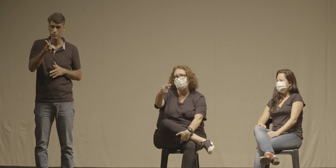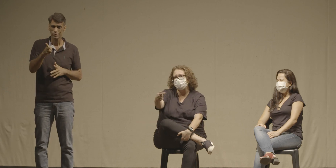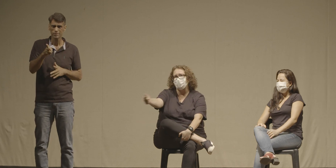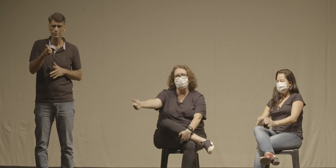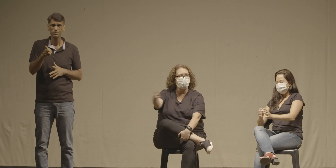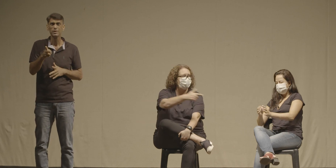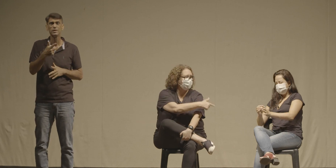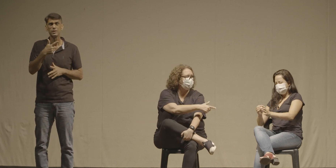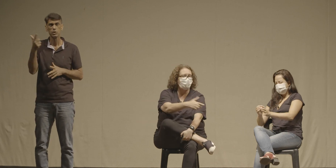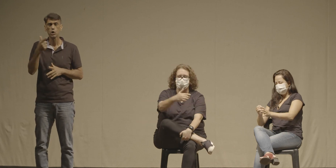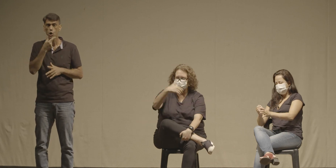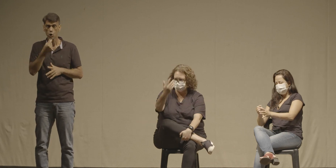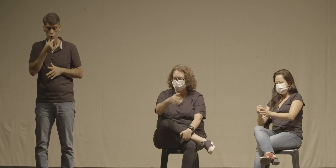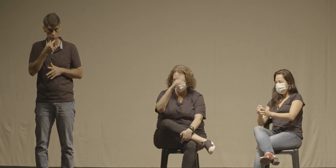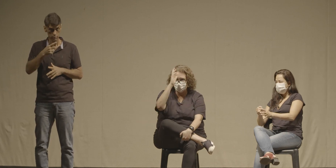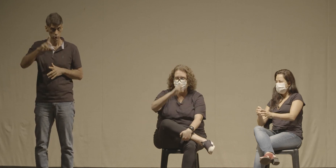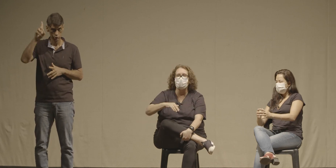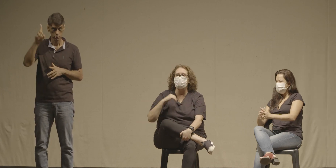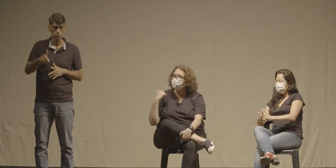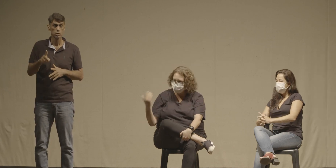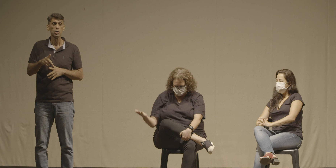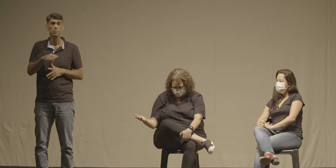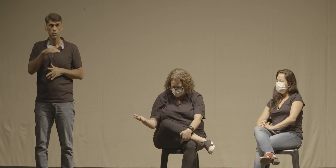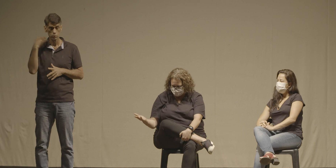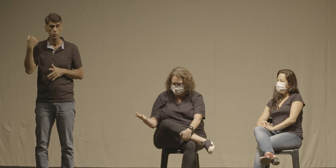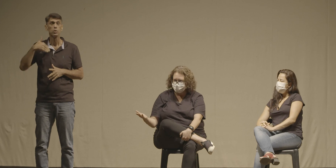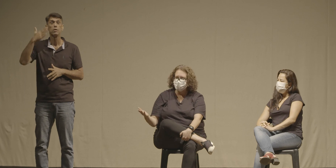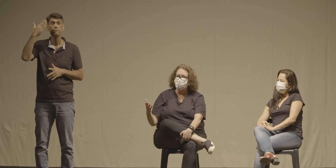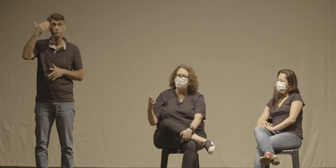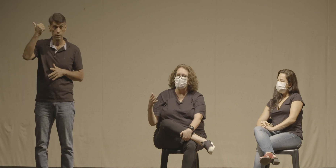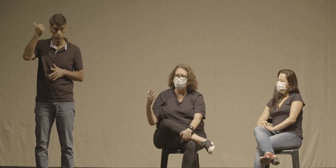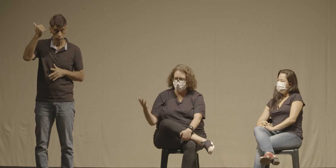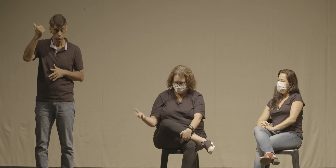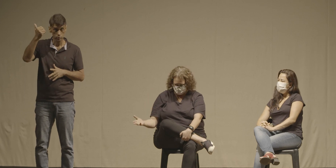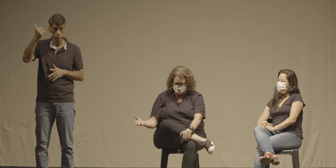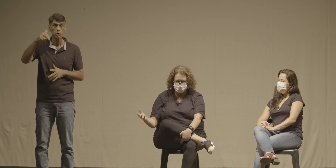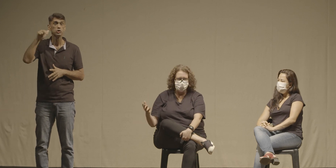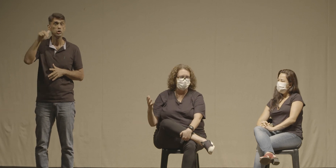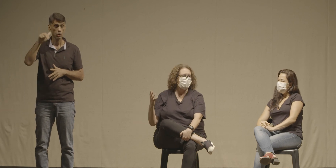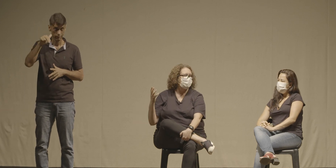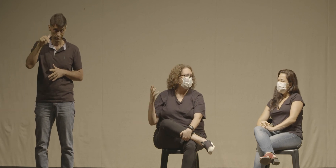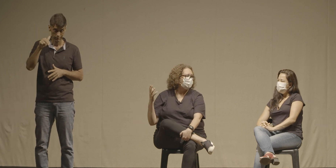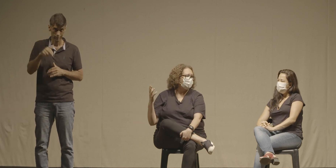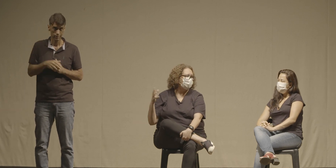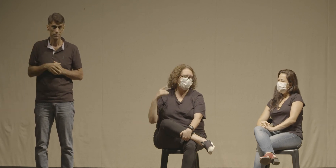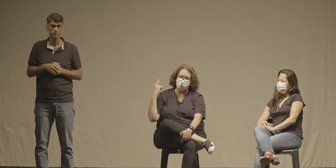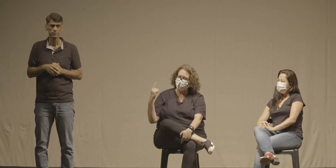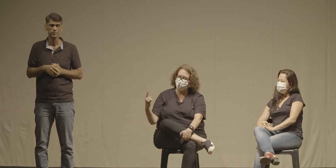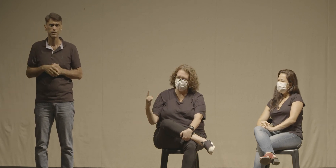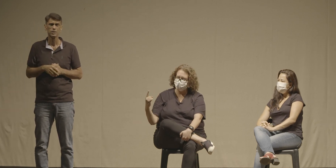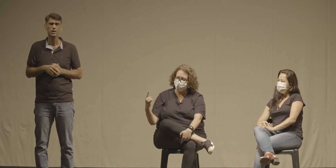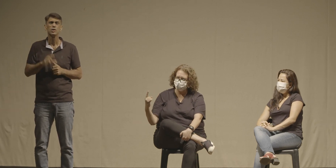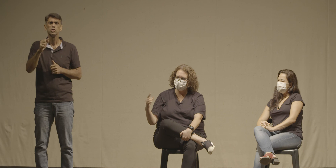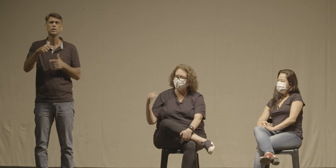tive um episódio com um diretor, já morreu, muito famoso, de novelas, e ele só